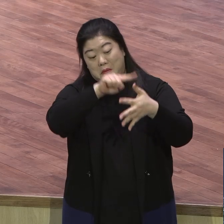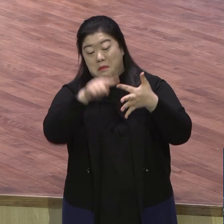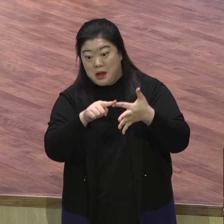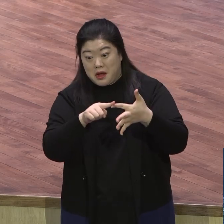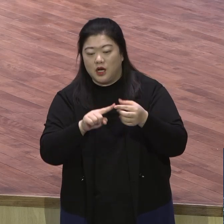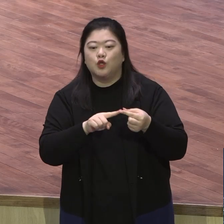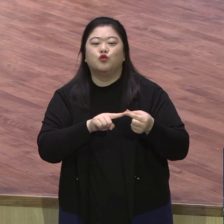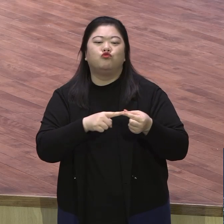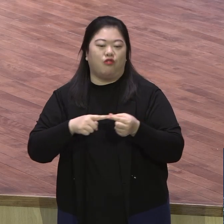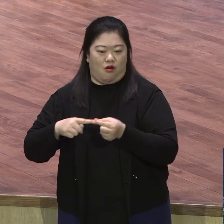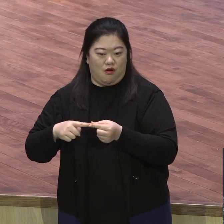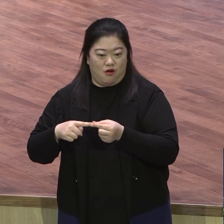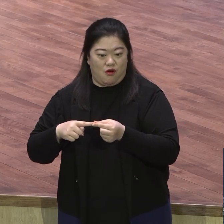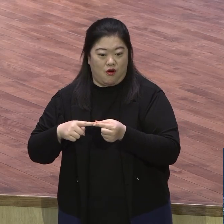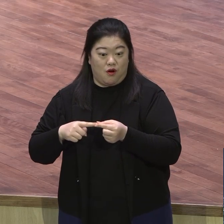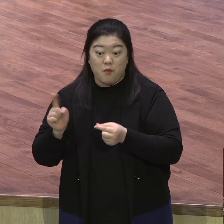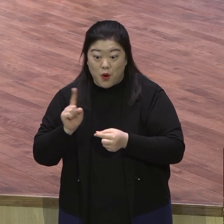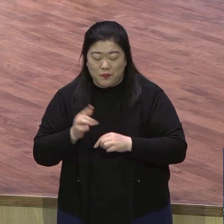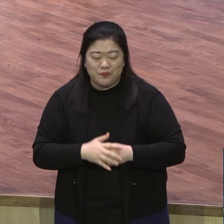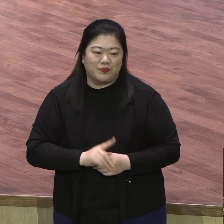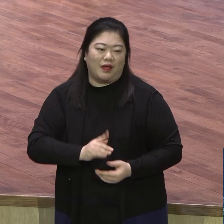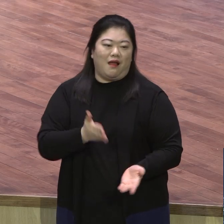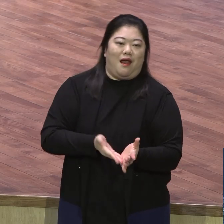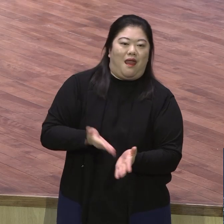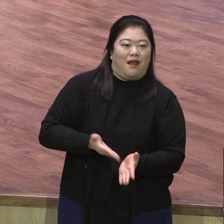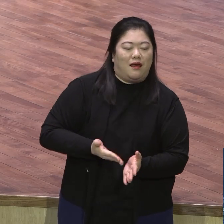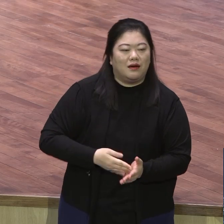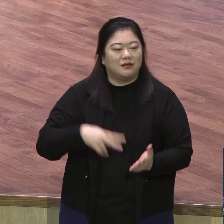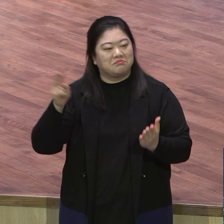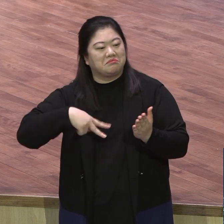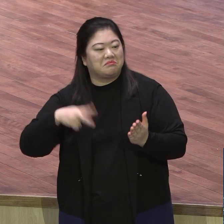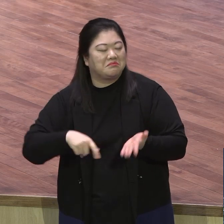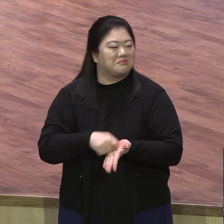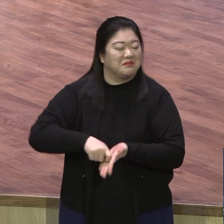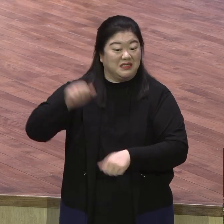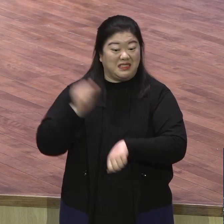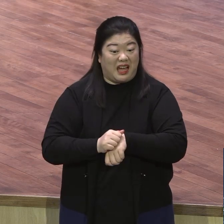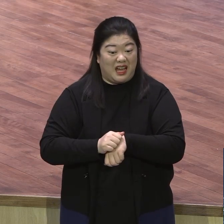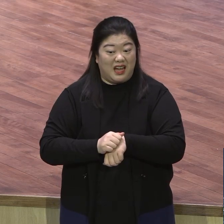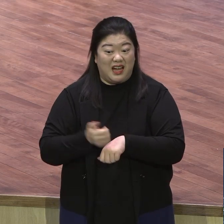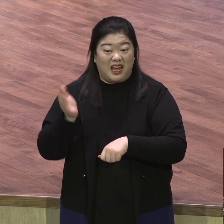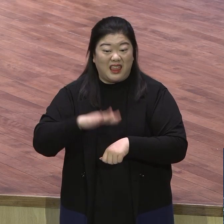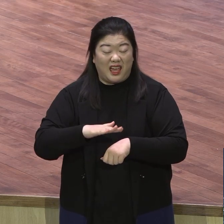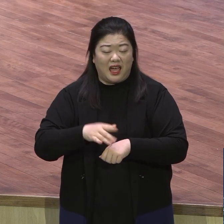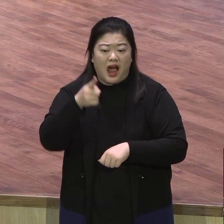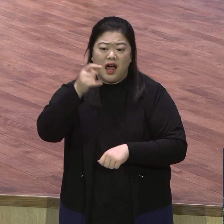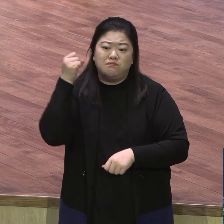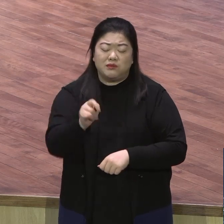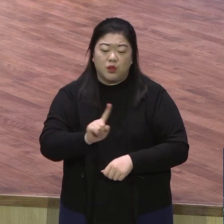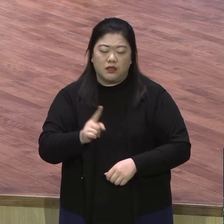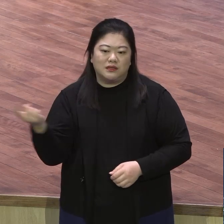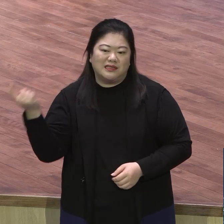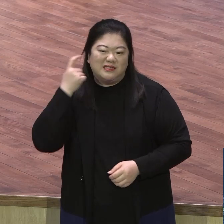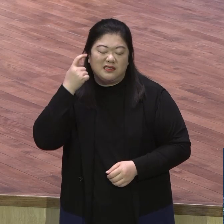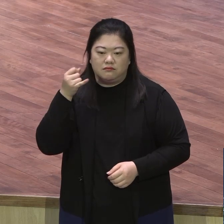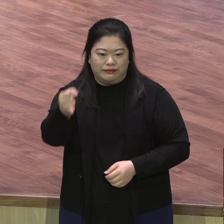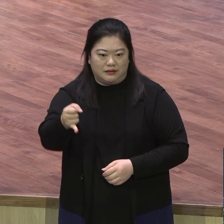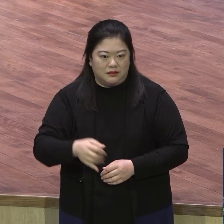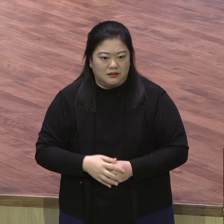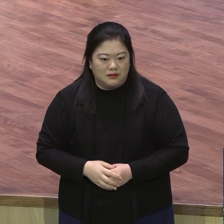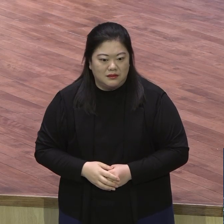국어예요. 말하고 서기 읽기는 잘하는데 듣기를 잘 못해. 그래서 우를 줬다. 미를 받은